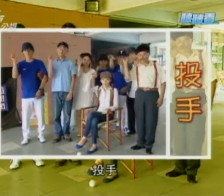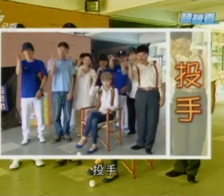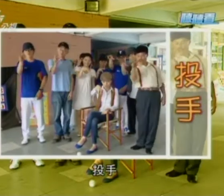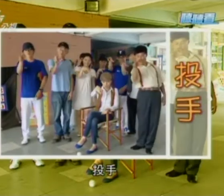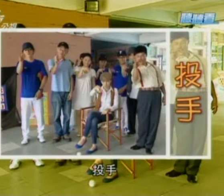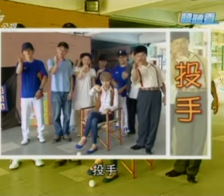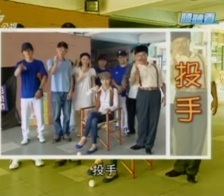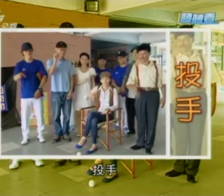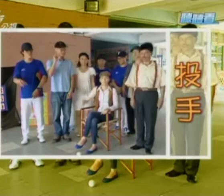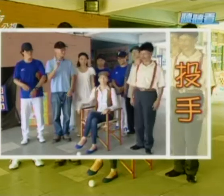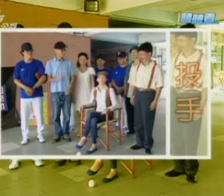投手，